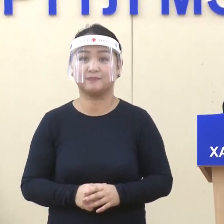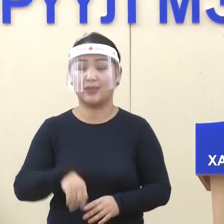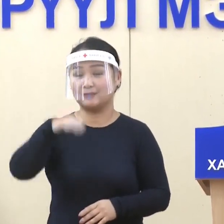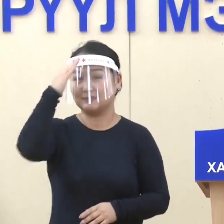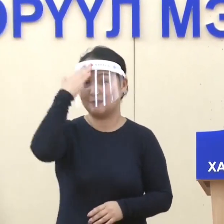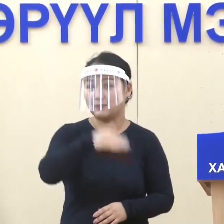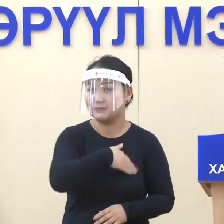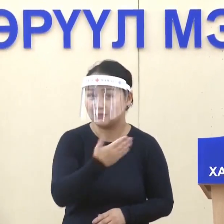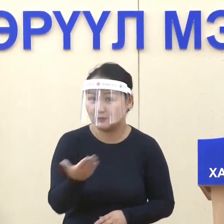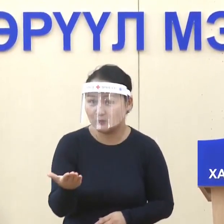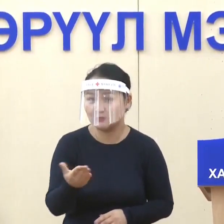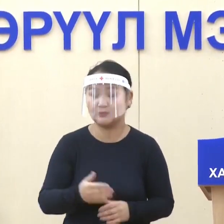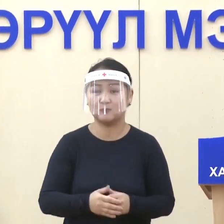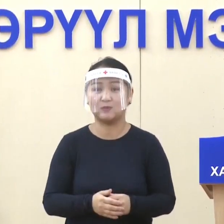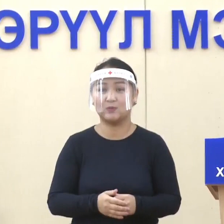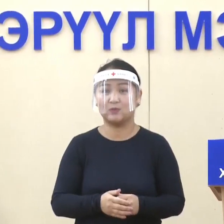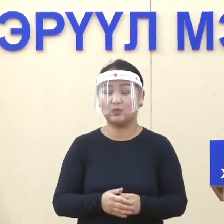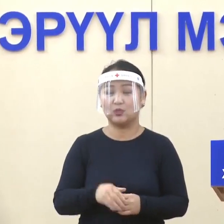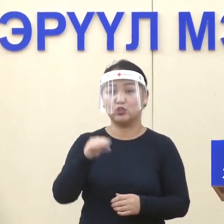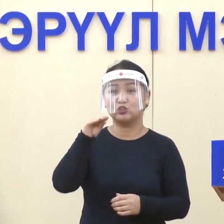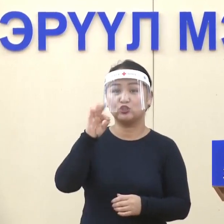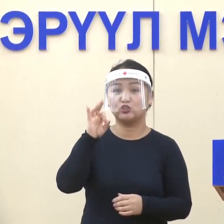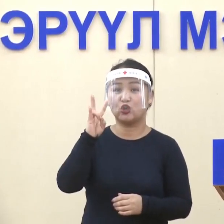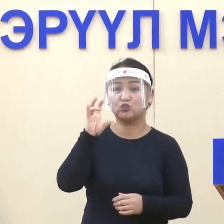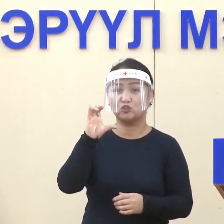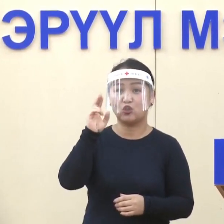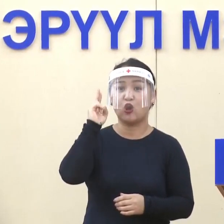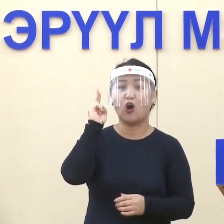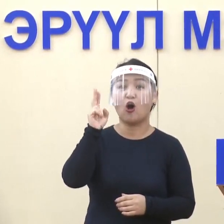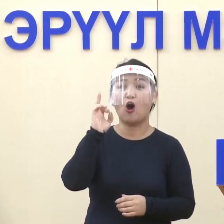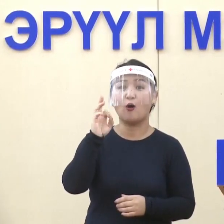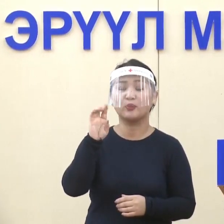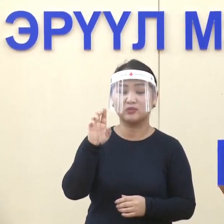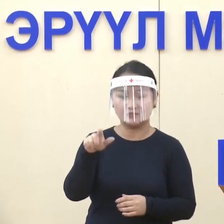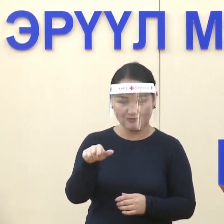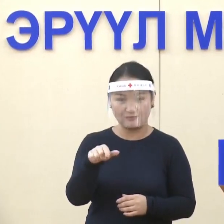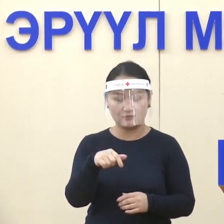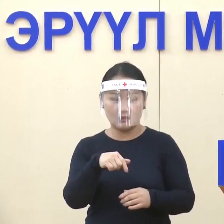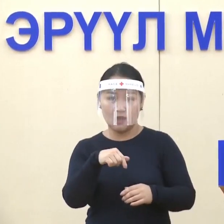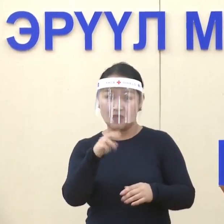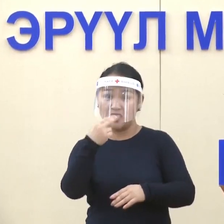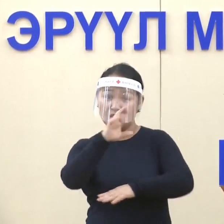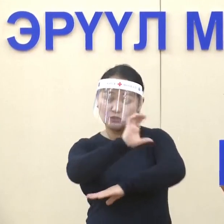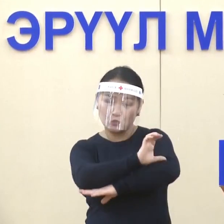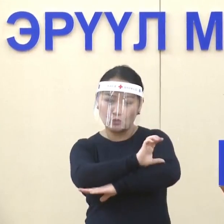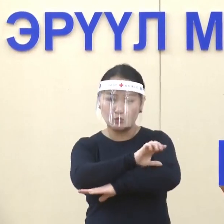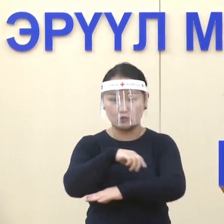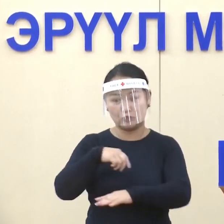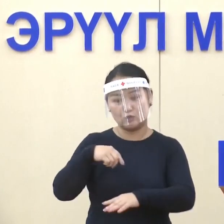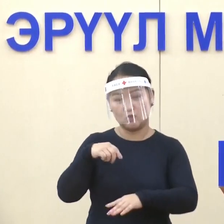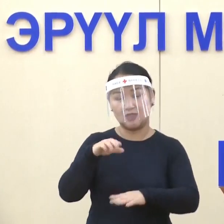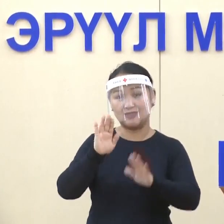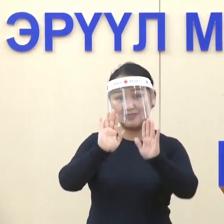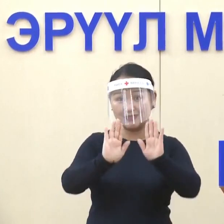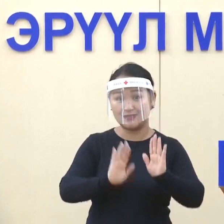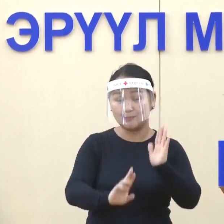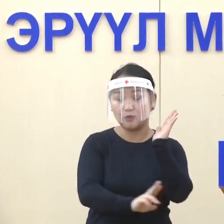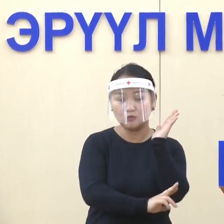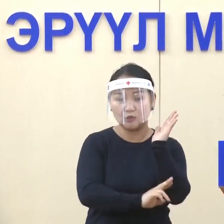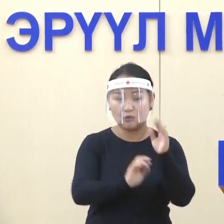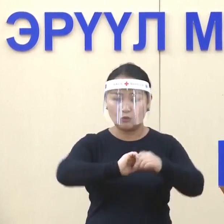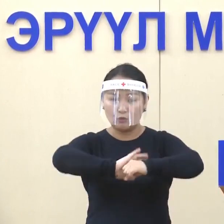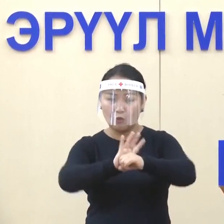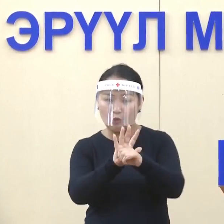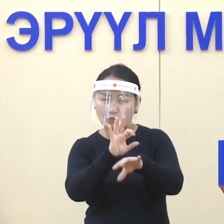За сайн мэцхан уу. За Джонс Хопкинсийн их сургуулийн тооцоогоор өнгөрсөн ням гаргийн байдлаар COVID-19 халдвар авсан хүний